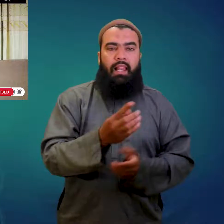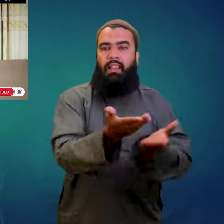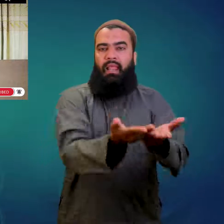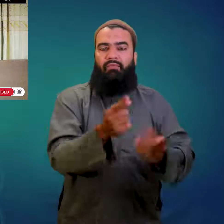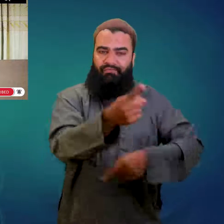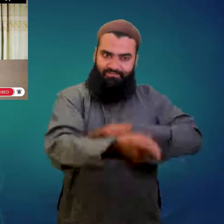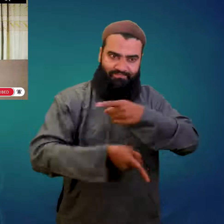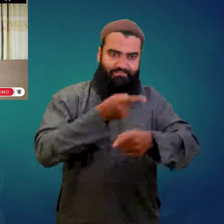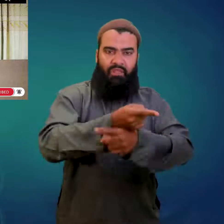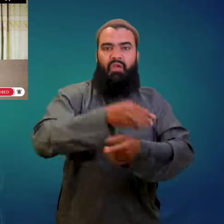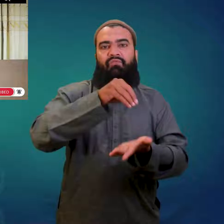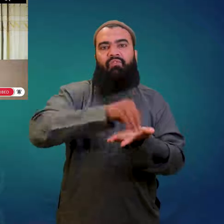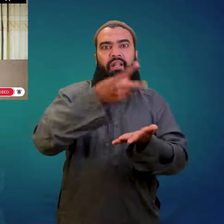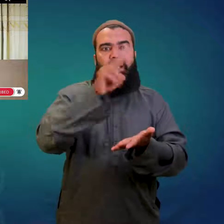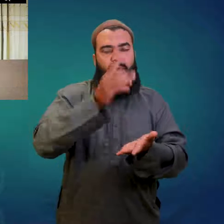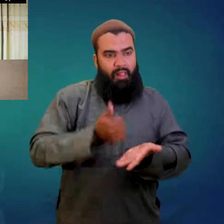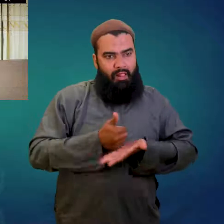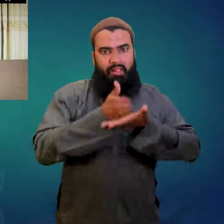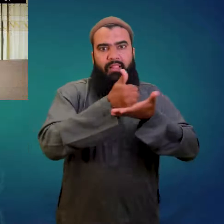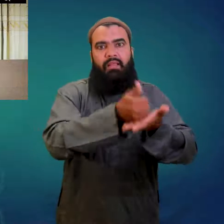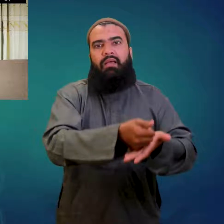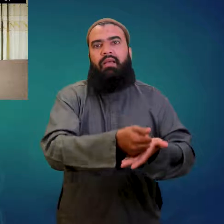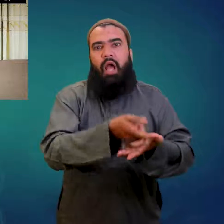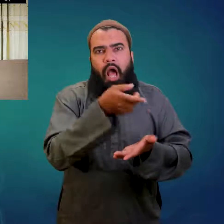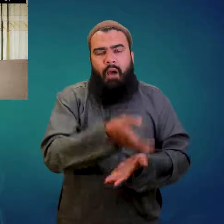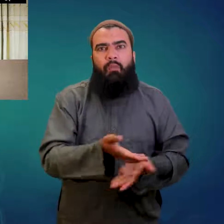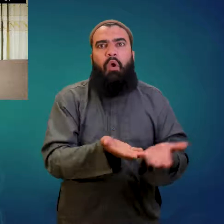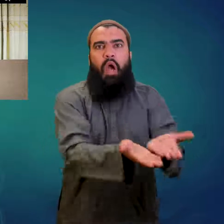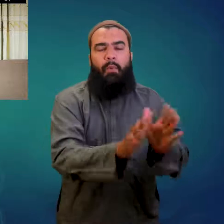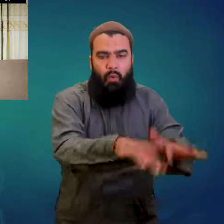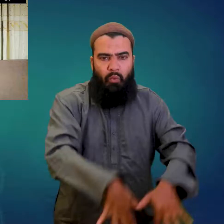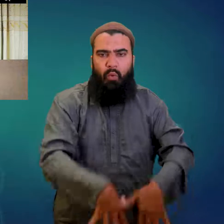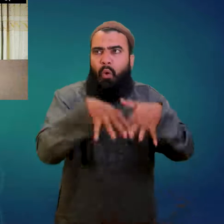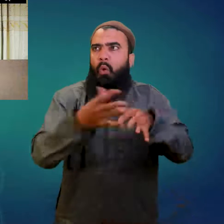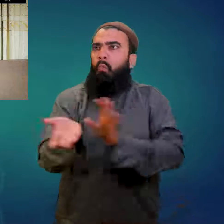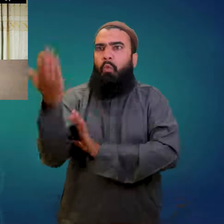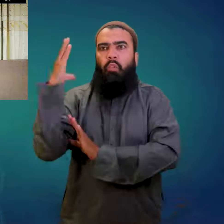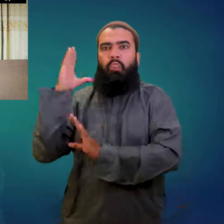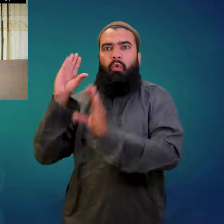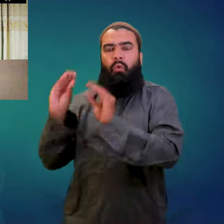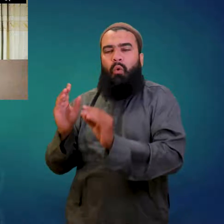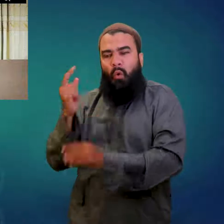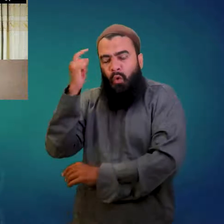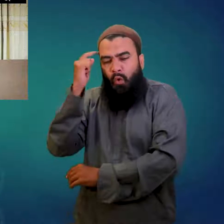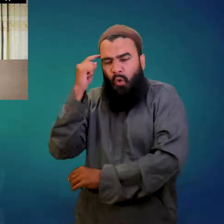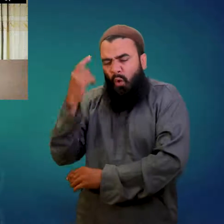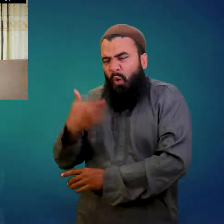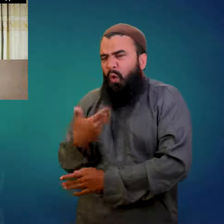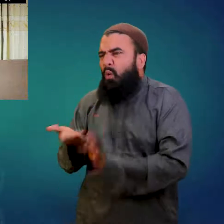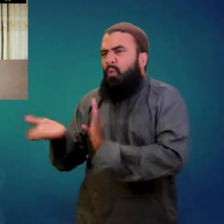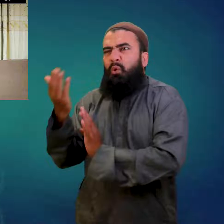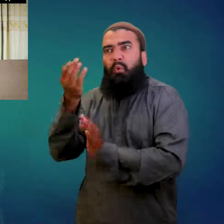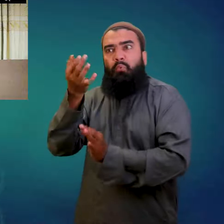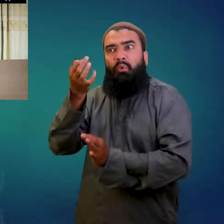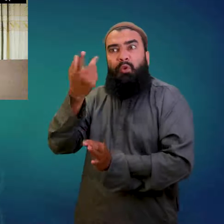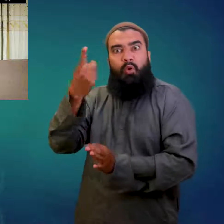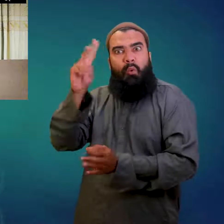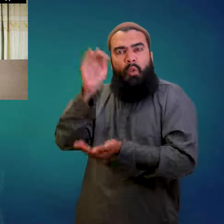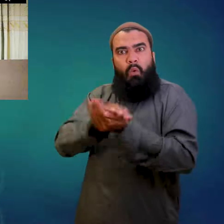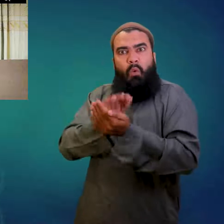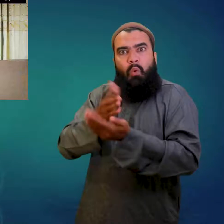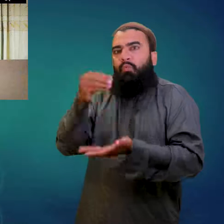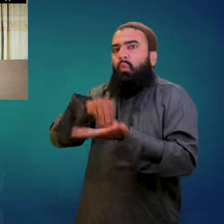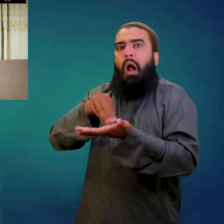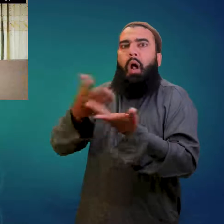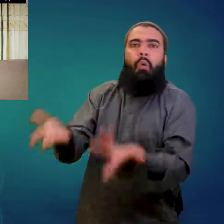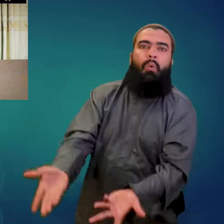تم میں سے کوئی کہنے لگے کہ کاش مجھے کوئی تھوڑی مہلت مل جائے اور میں صدقہ کر لوں اور صالحین میں شمار ہو